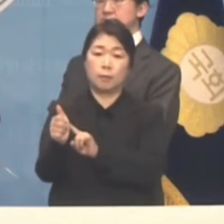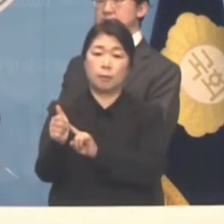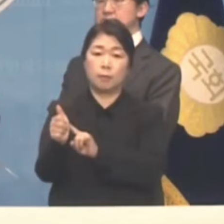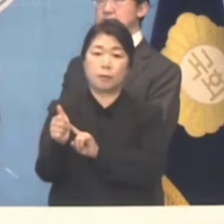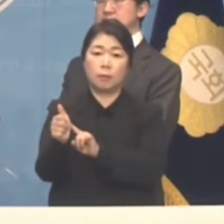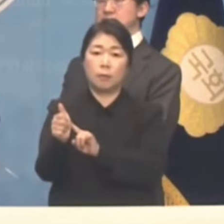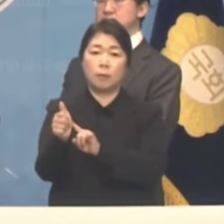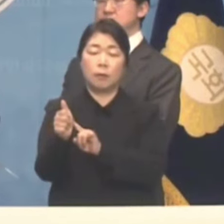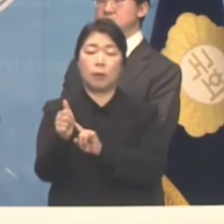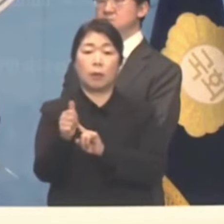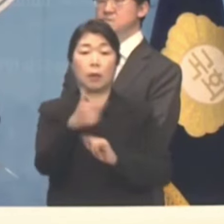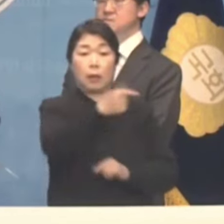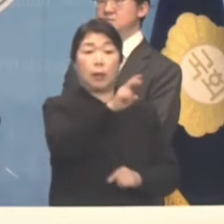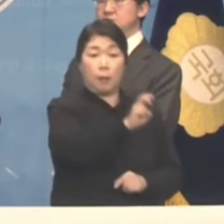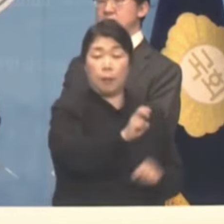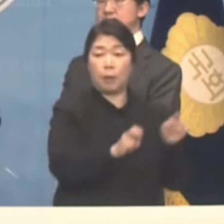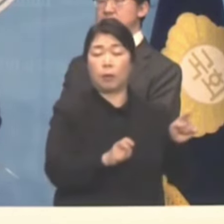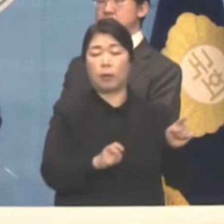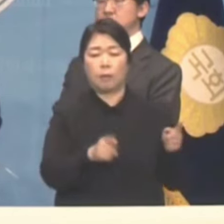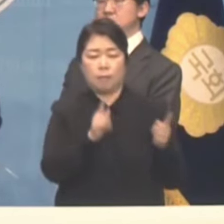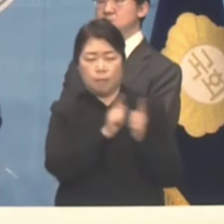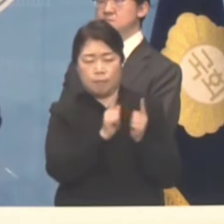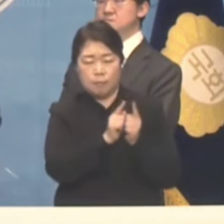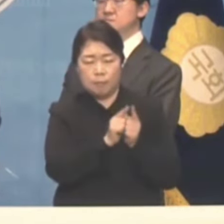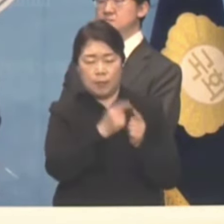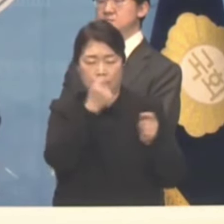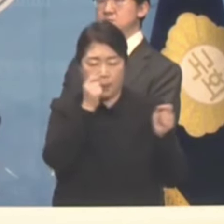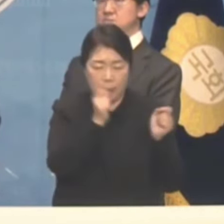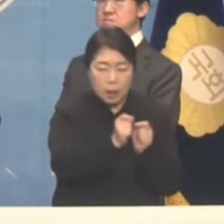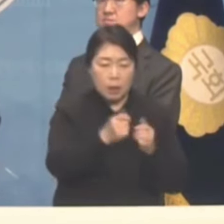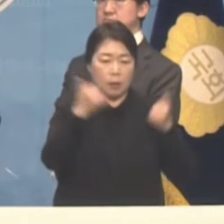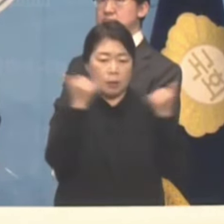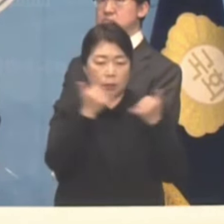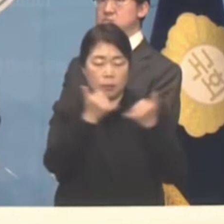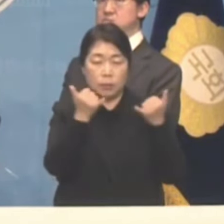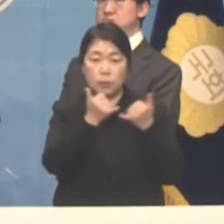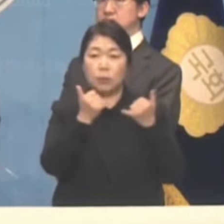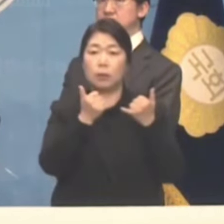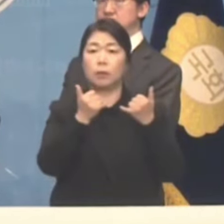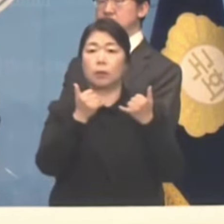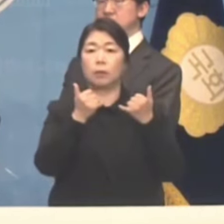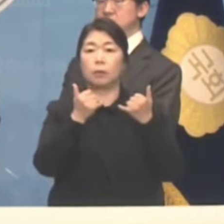정진상이 김만배 아주 밀접하게 통화하고